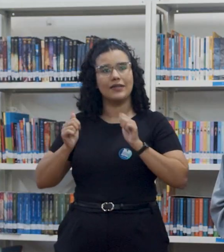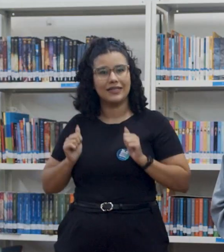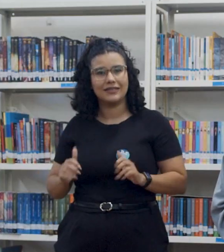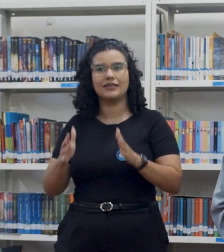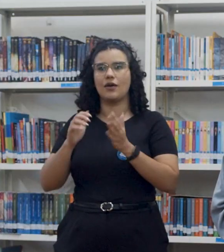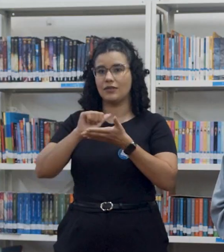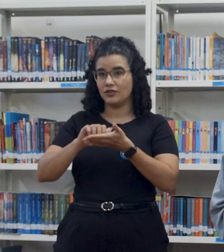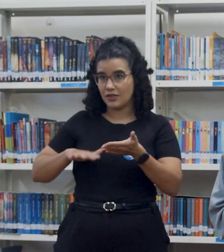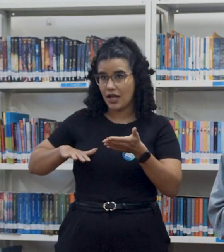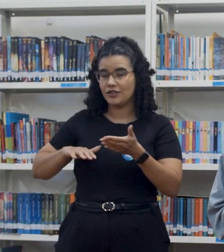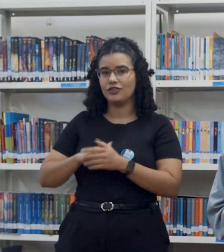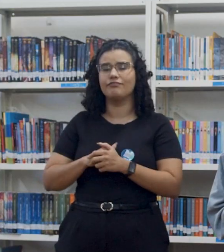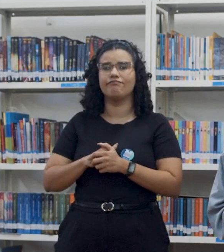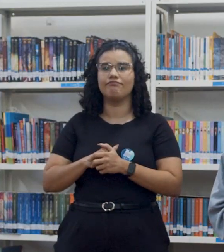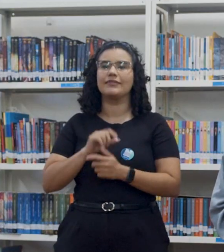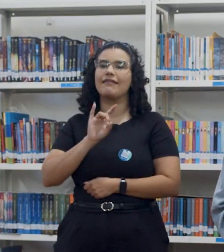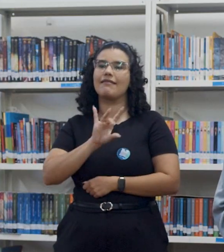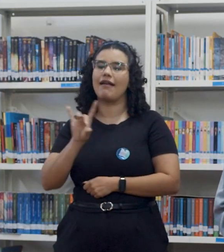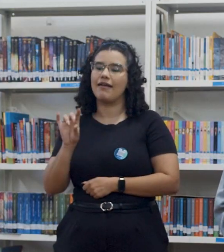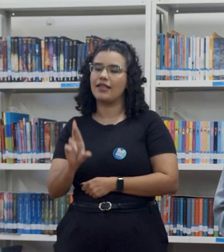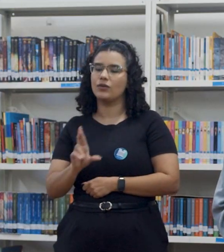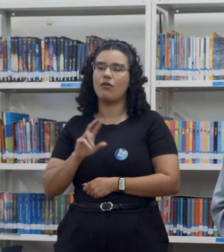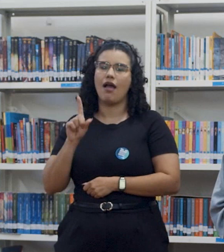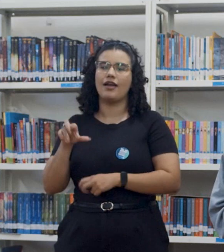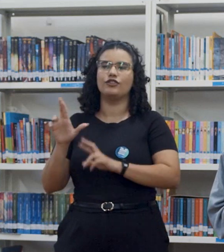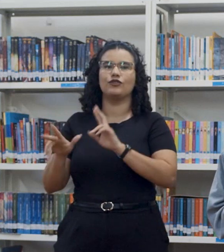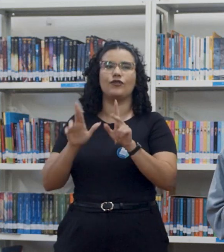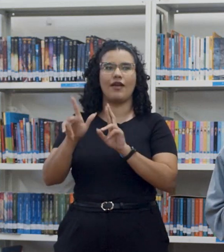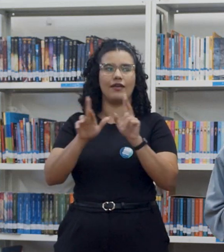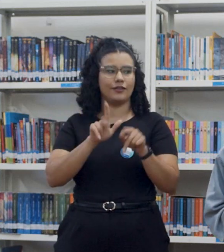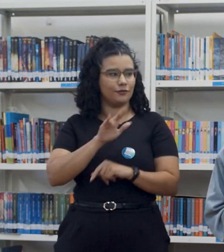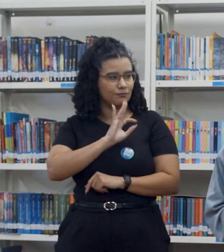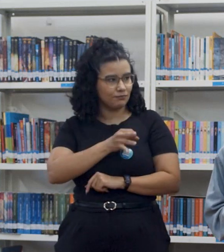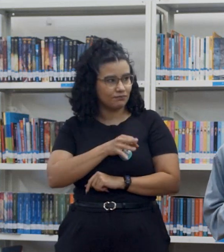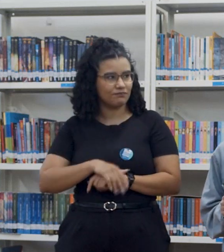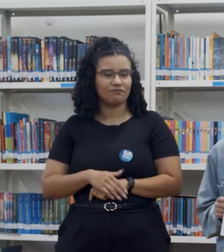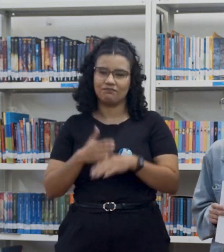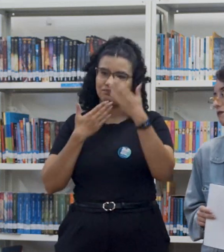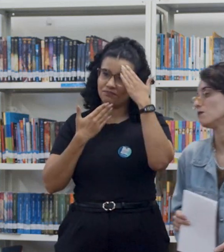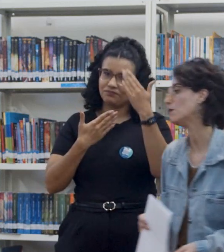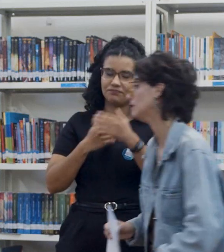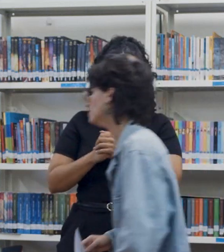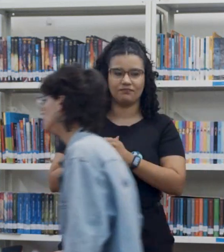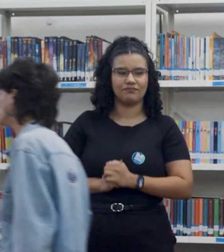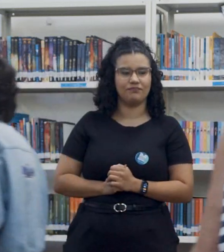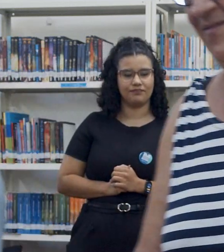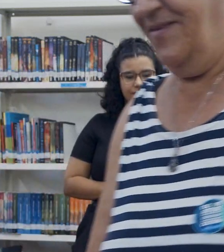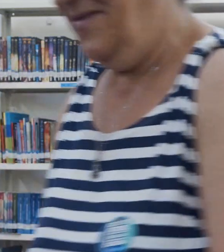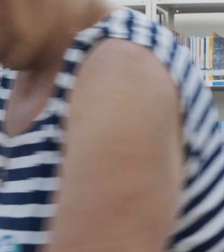de atividade, cada resultado é um diferente do outro. Certo? Obrigada. Obrigada.